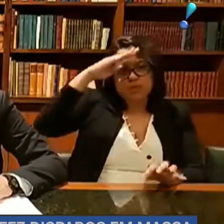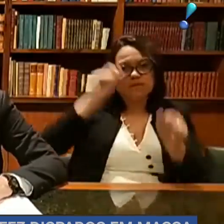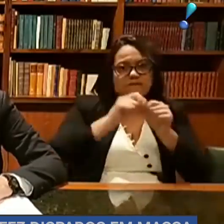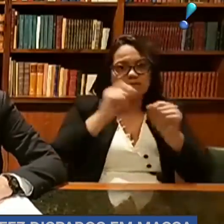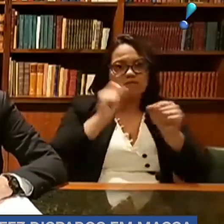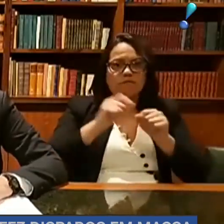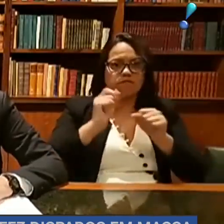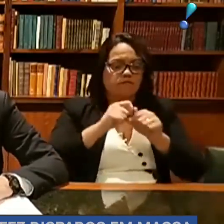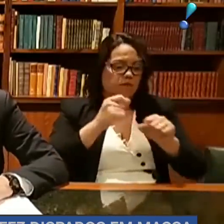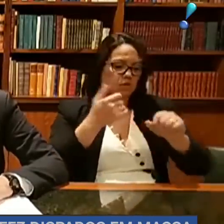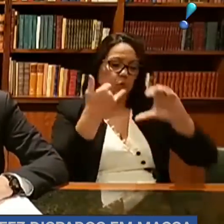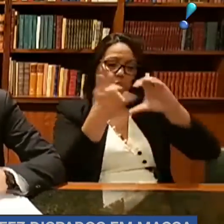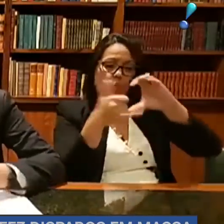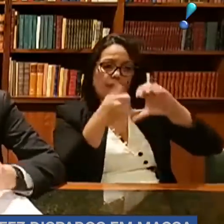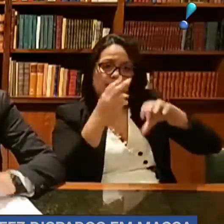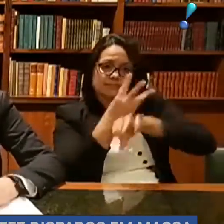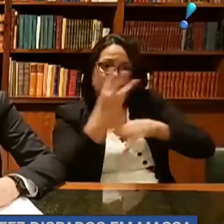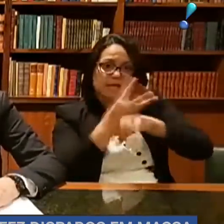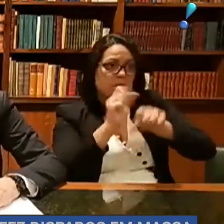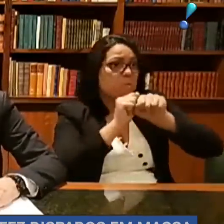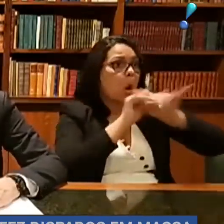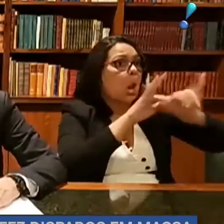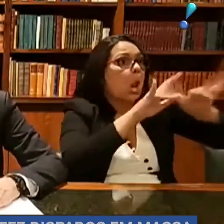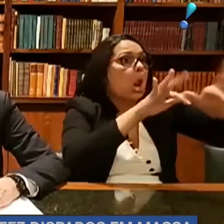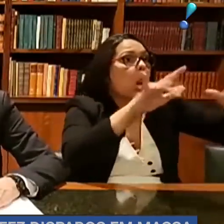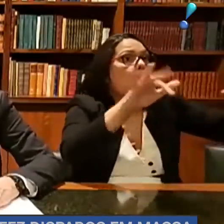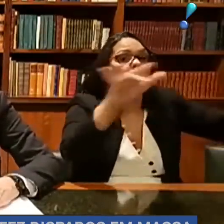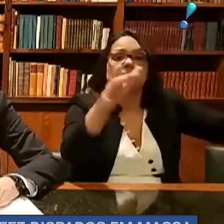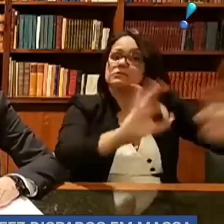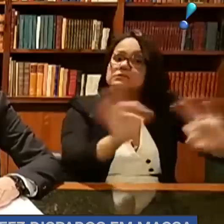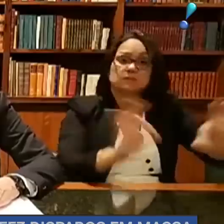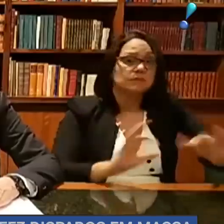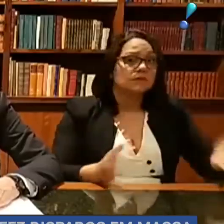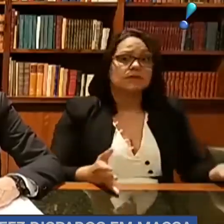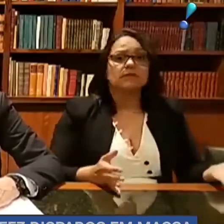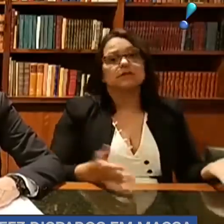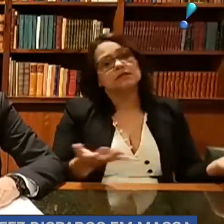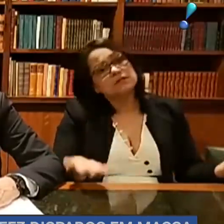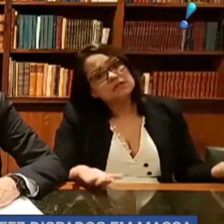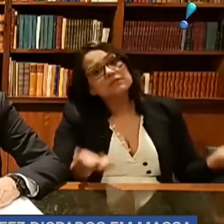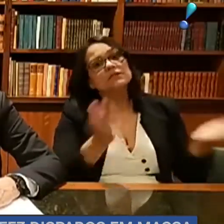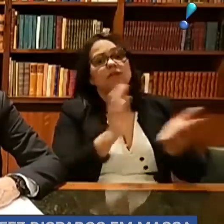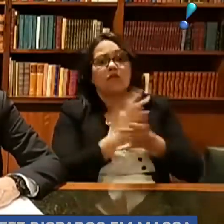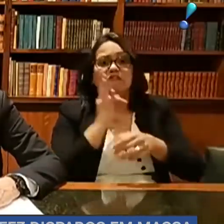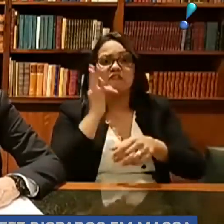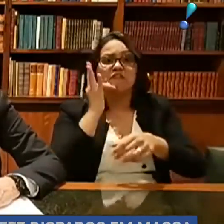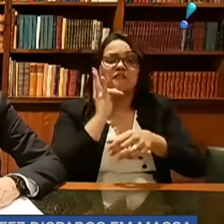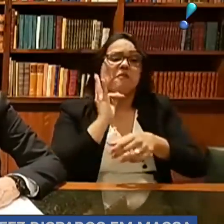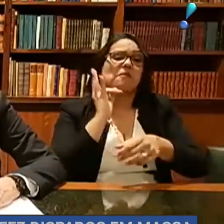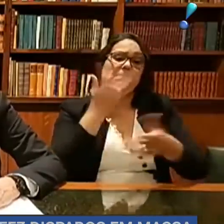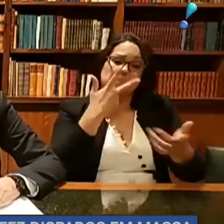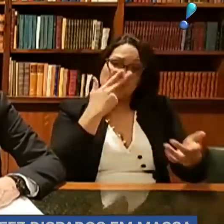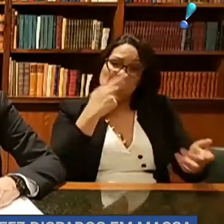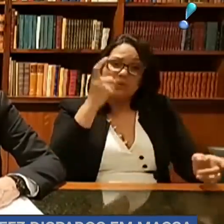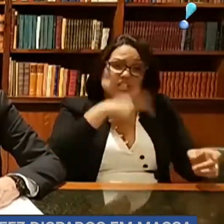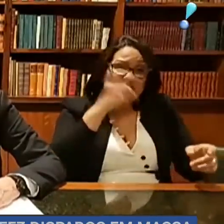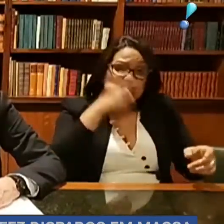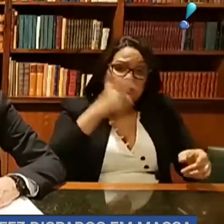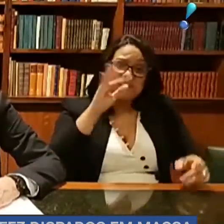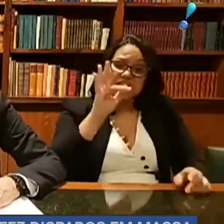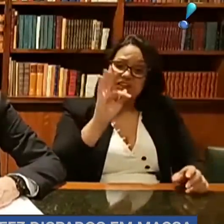pelo candidato é emocional e profissional então olho fake news a folha e depois deu trabalho até ser